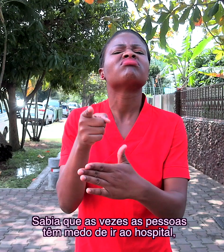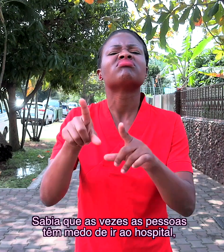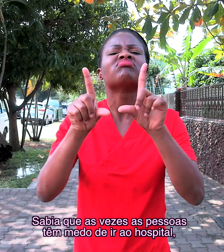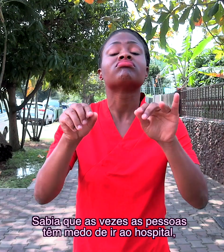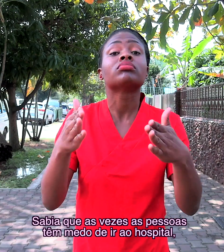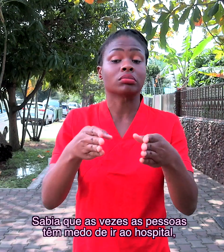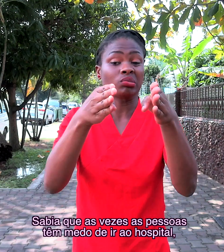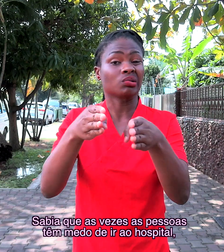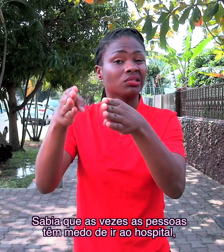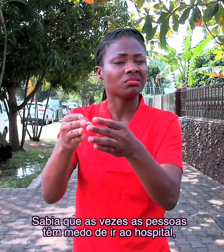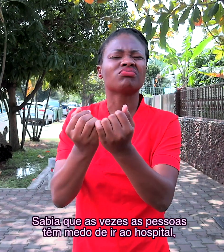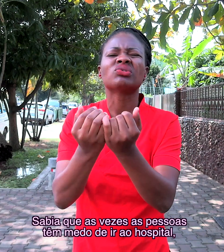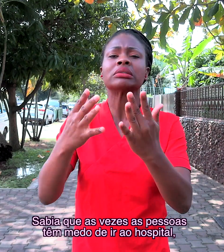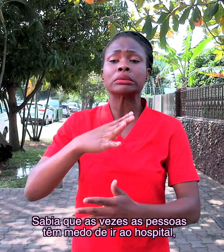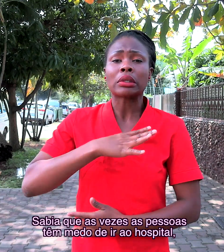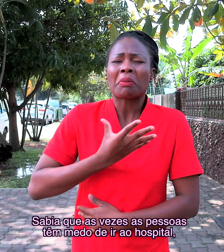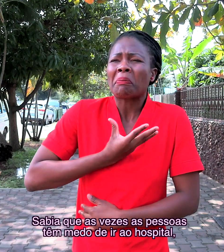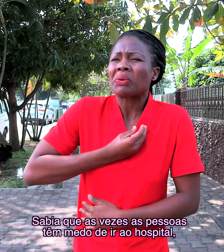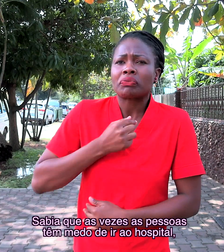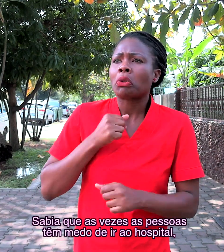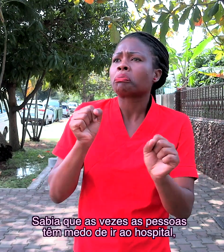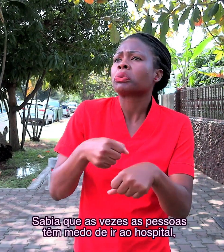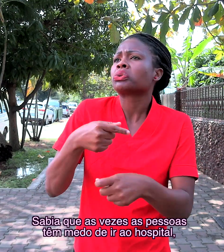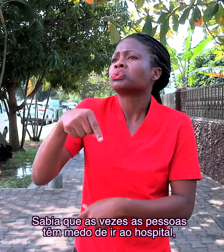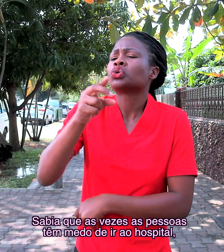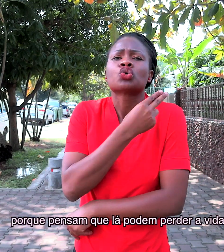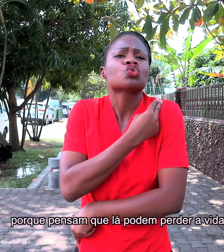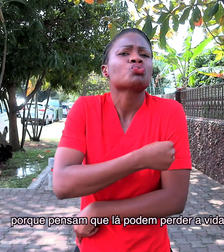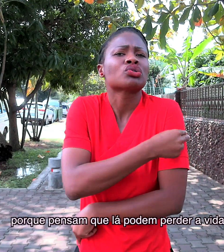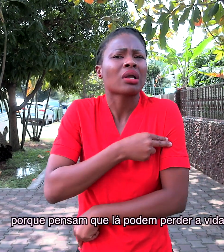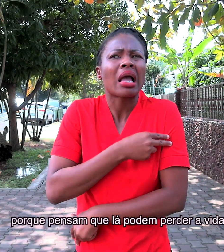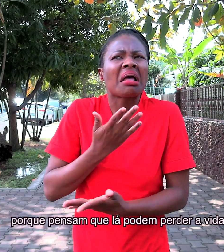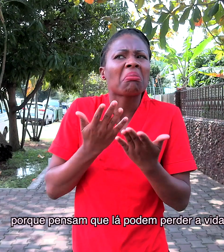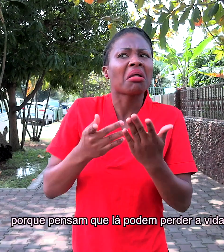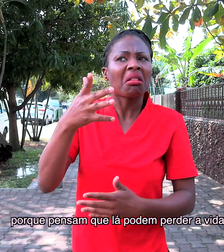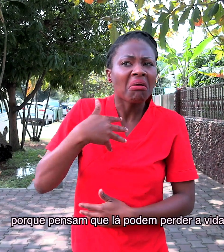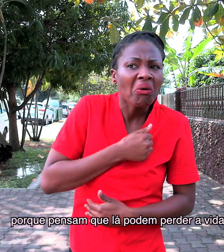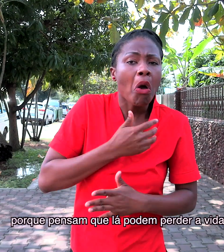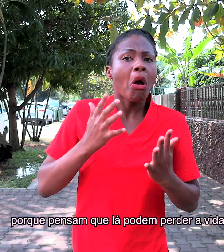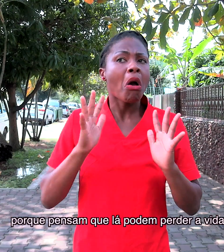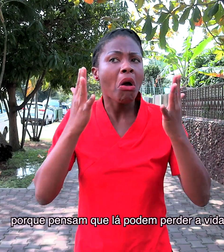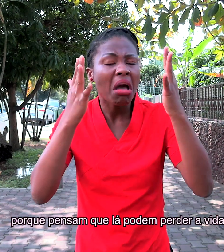Sabia que, às vezes, as pessoas têm medo de ir ao hospital porque pensam que lá podem perder a vida?